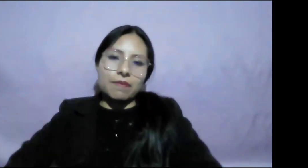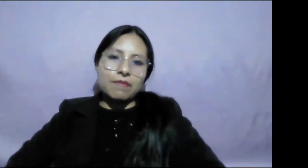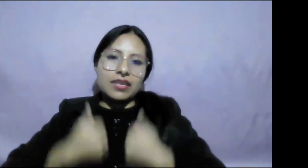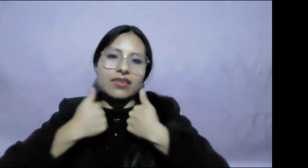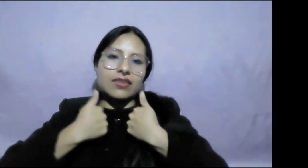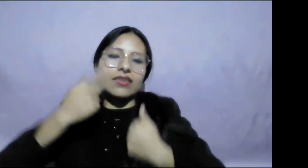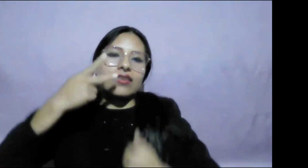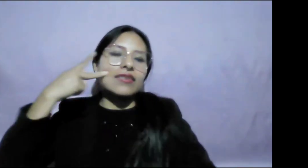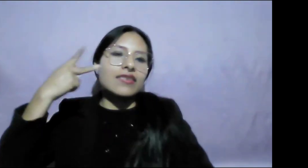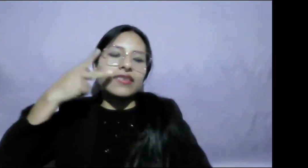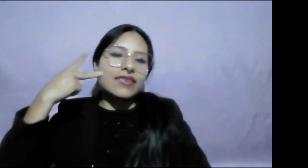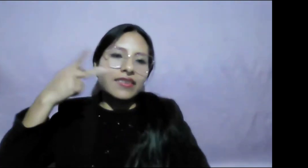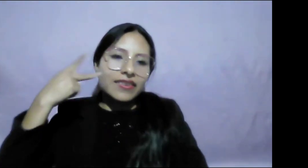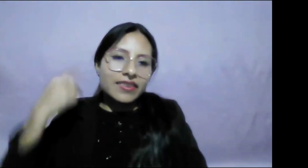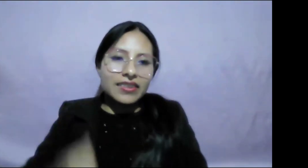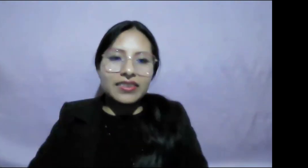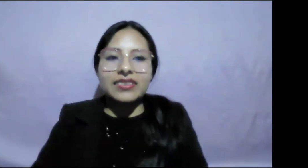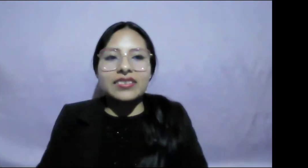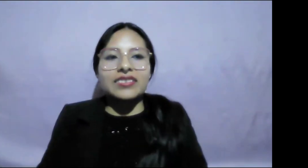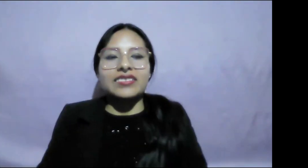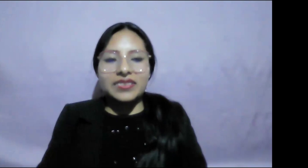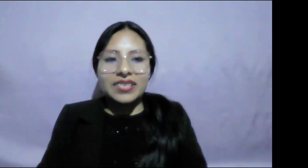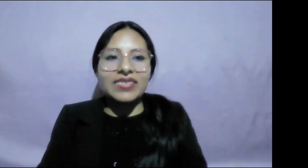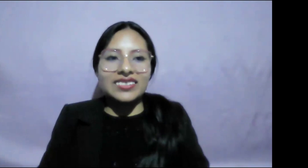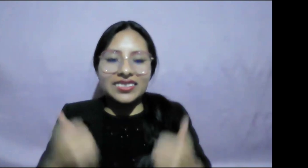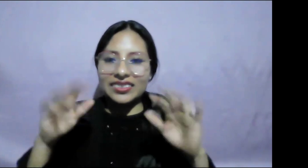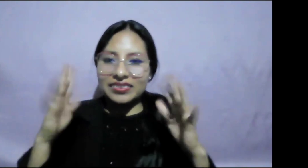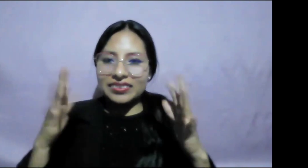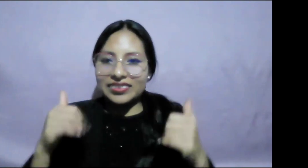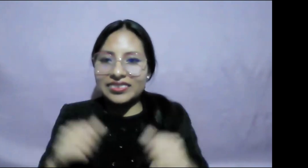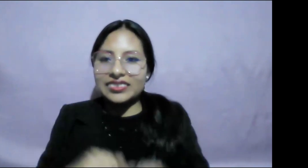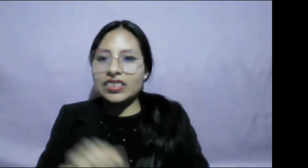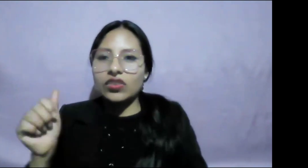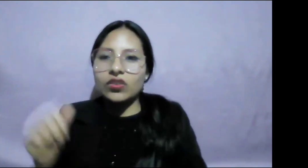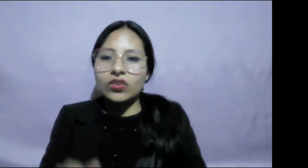bien iquitos muy bien a ver vamos con nelida